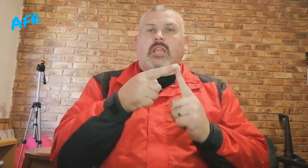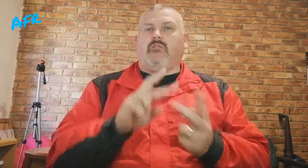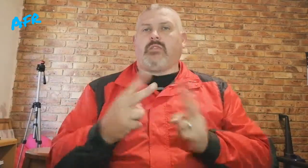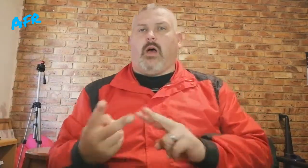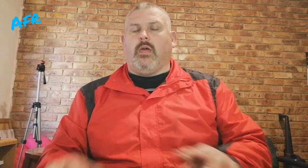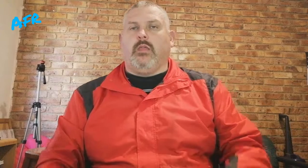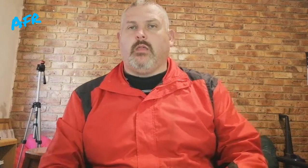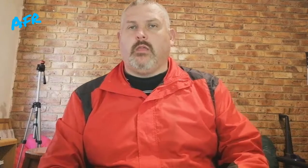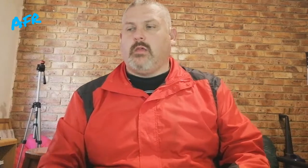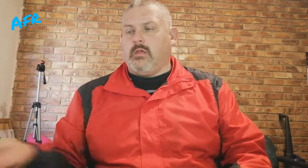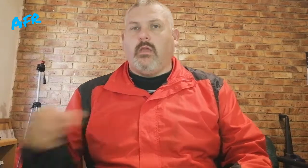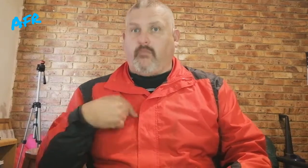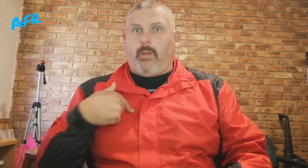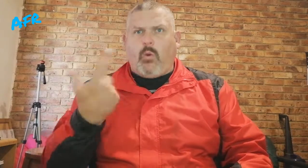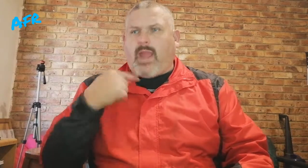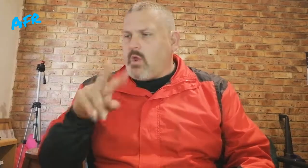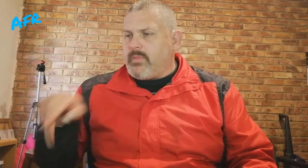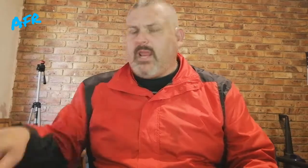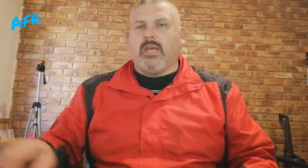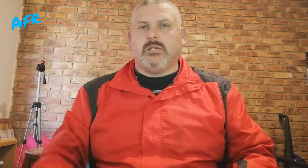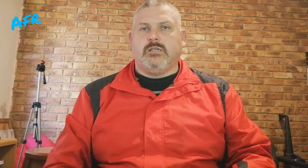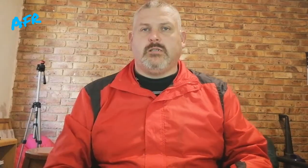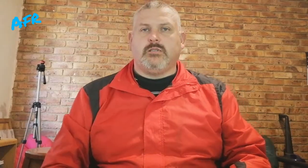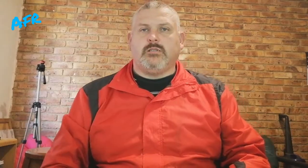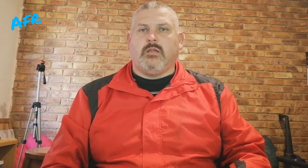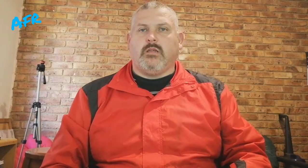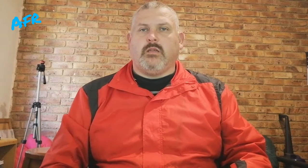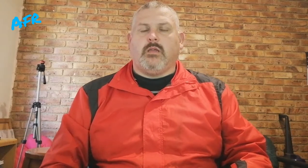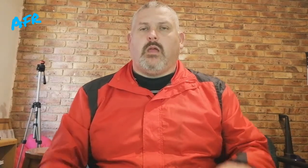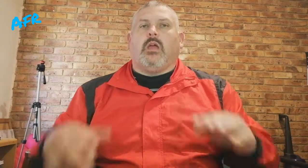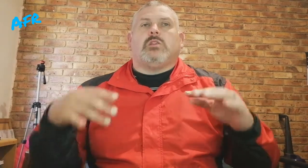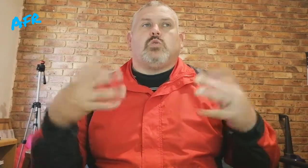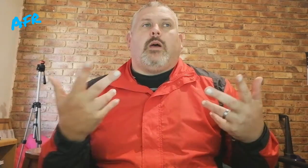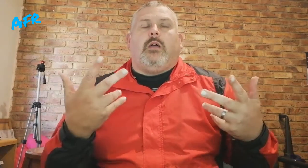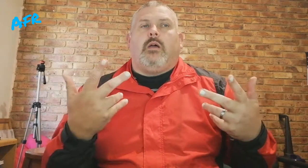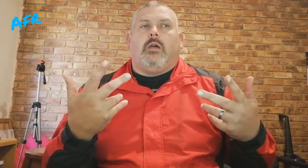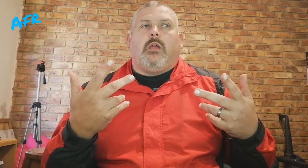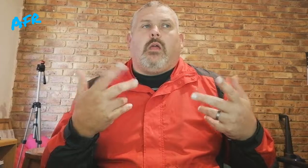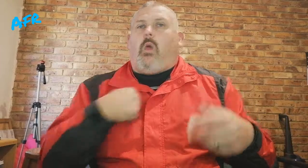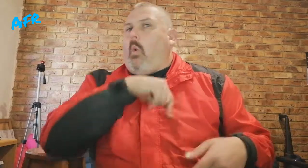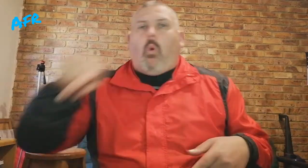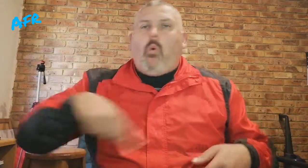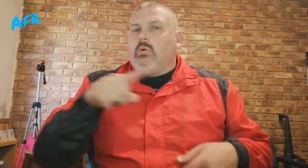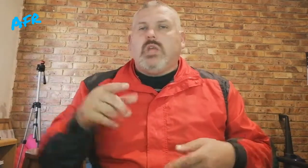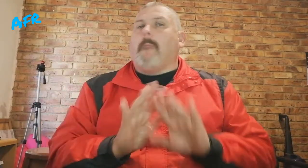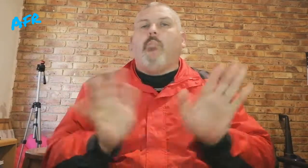Direkte vertaling, my ook lekker om te lees. So, ons